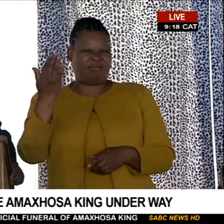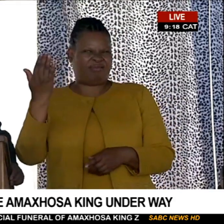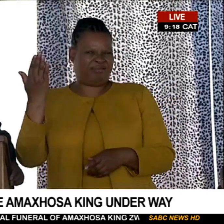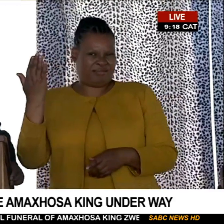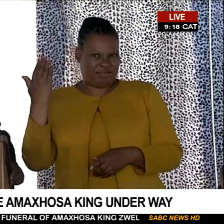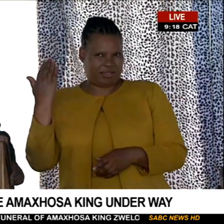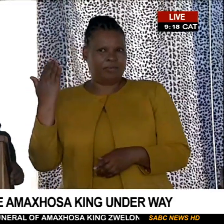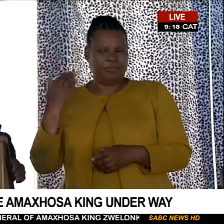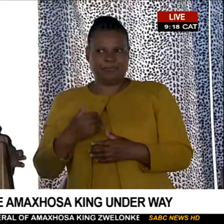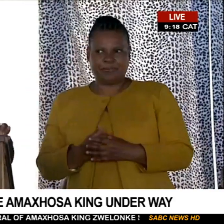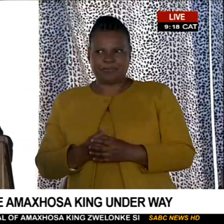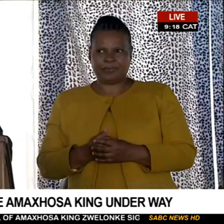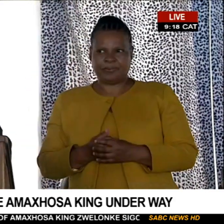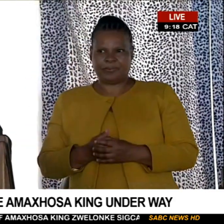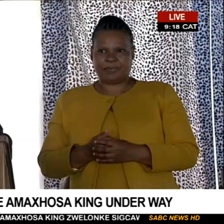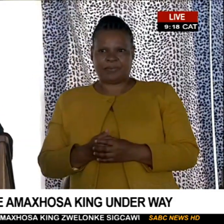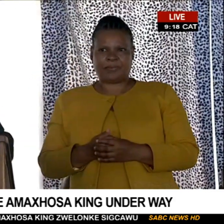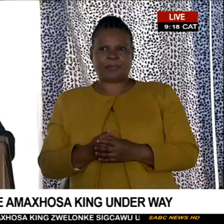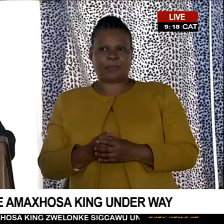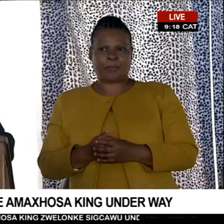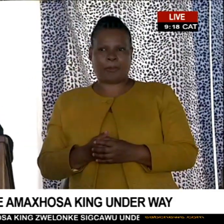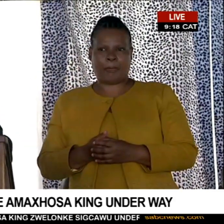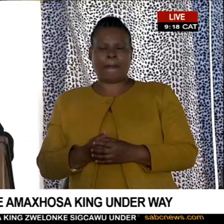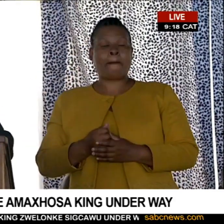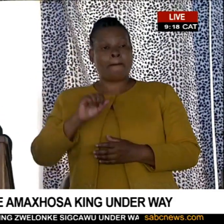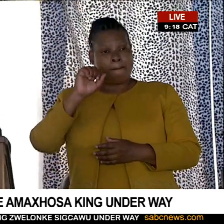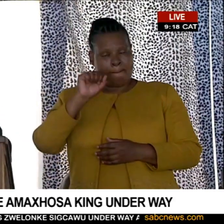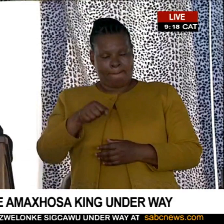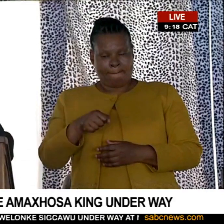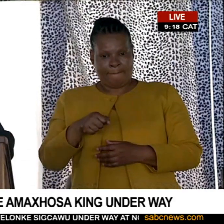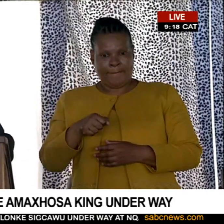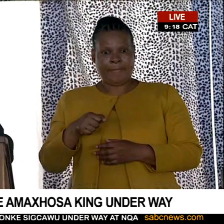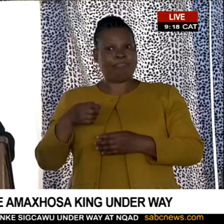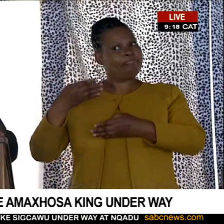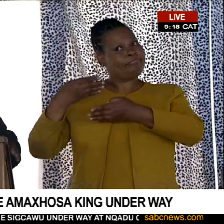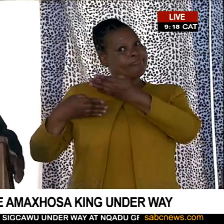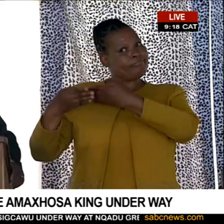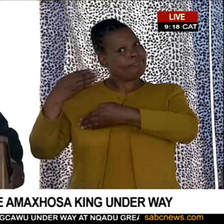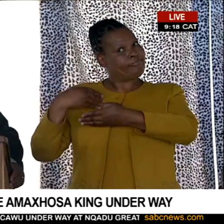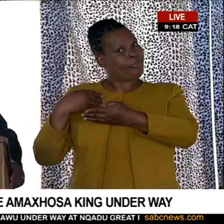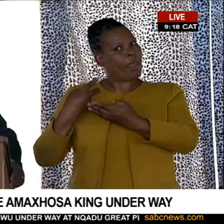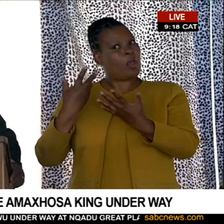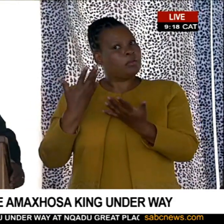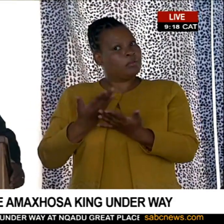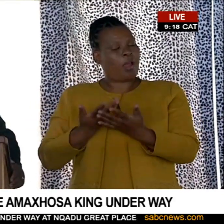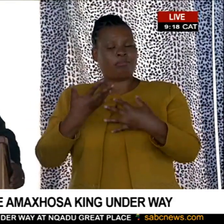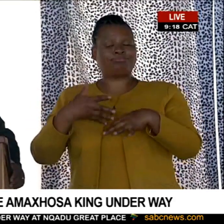Imbali yayo yokuqala ethi balasele kukuhlangana kwabo namaqhakancu,